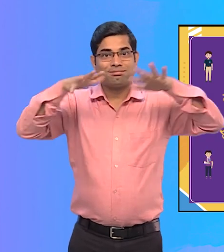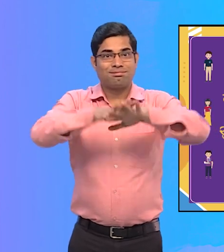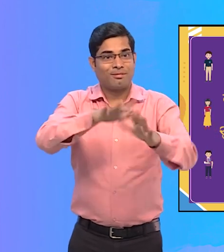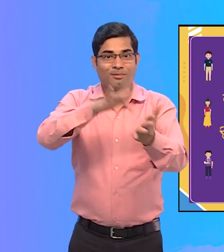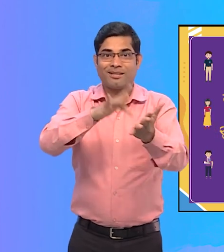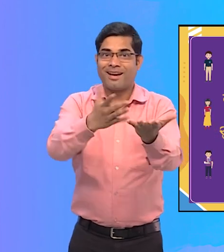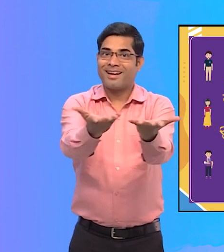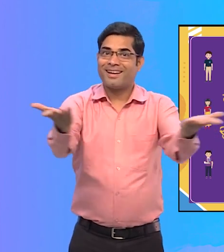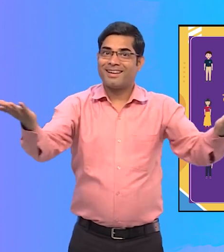झाल